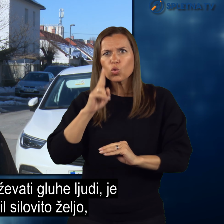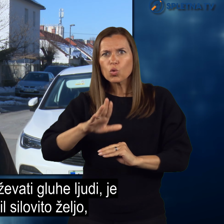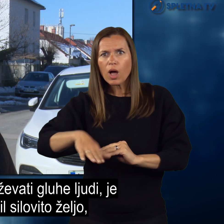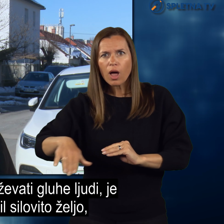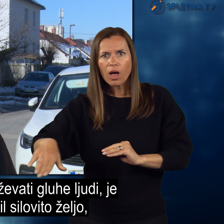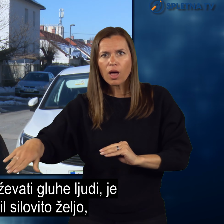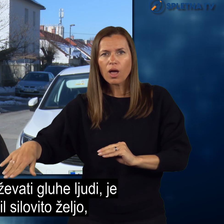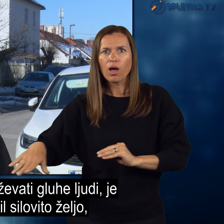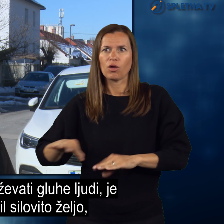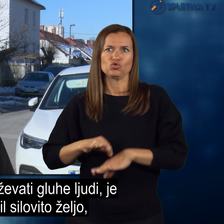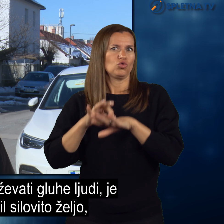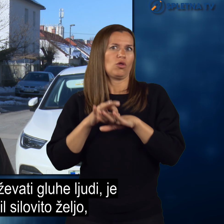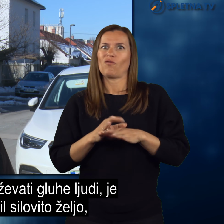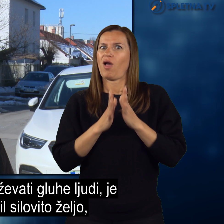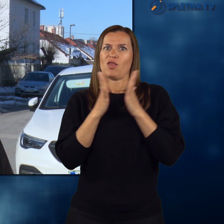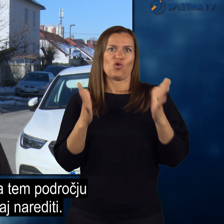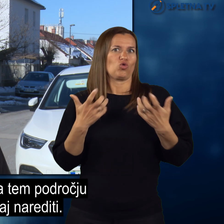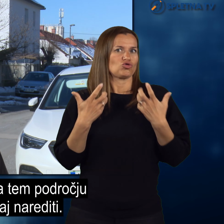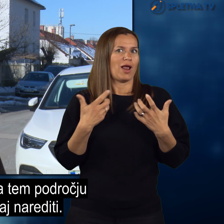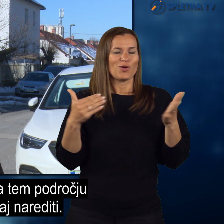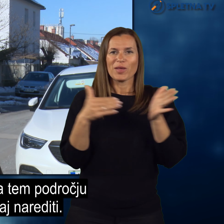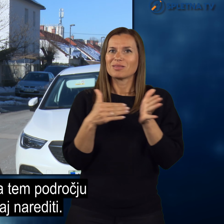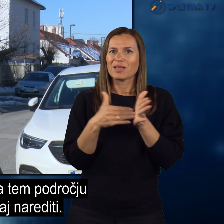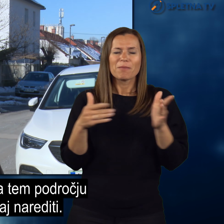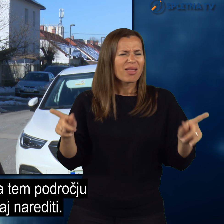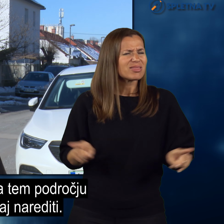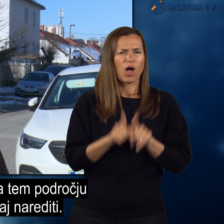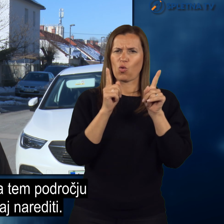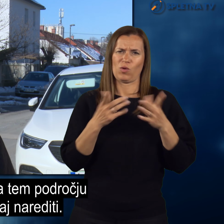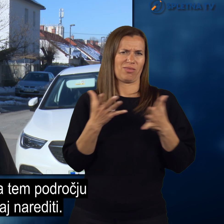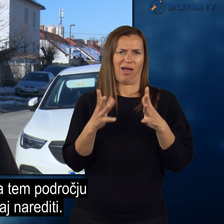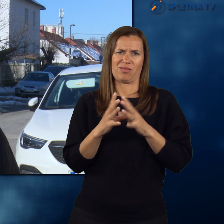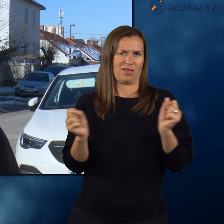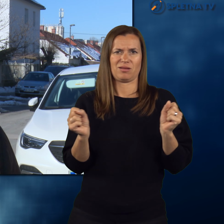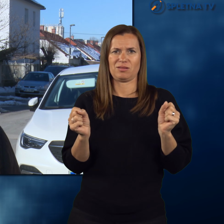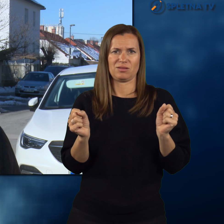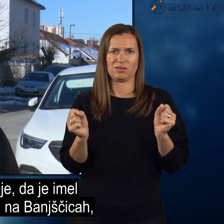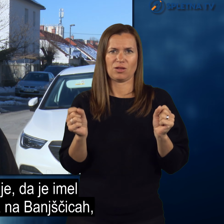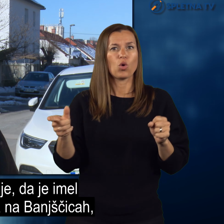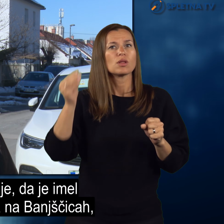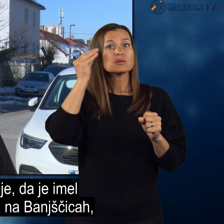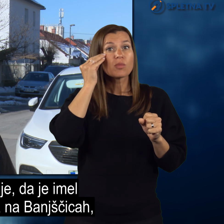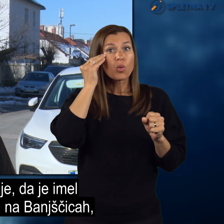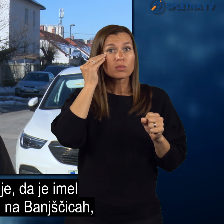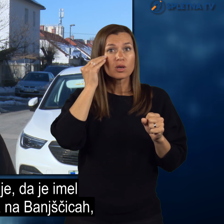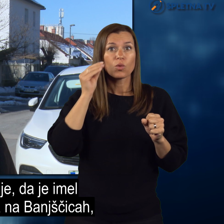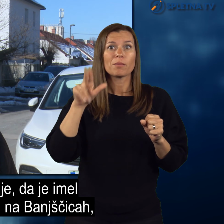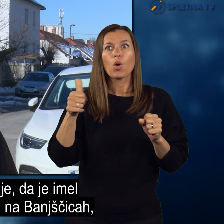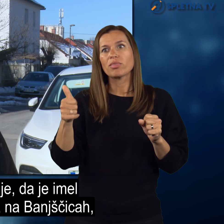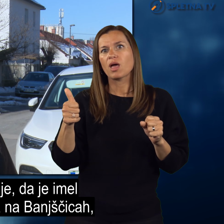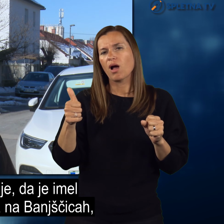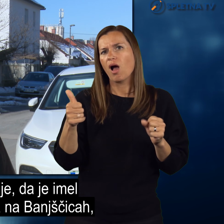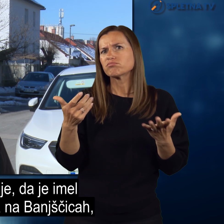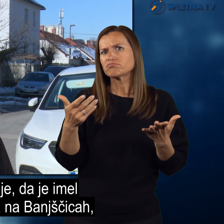ljudi, je seveda začutil silovito željo, da je treba na tem področju takoj nekaj narediti. Spomnil se je, da je imel